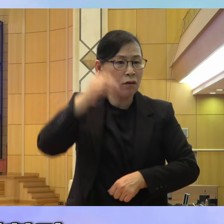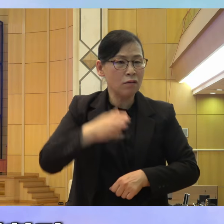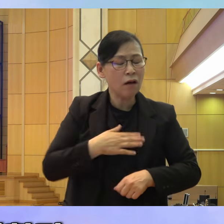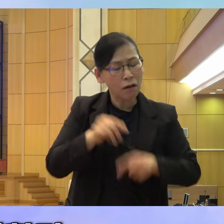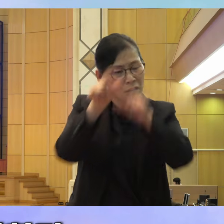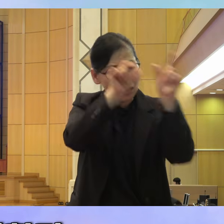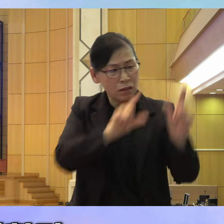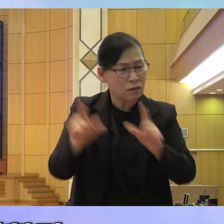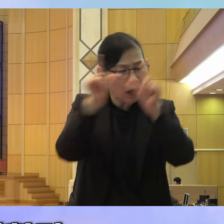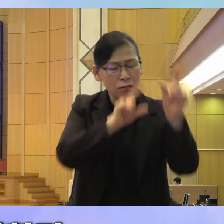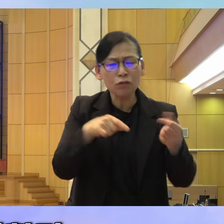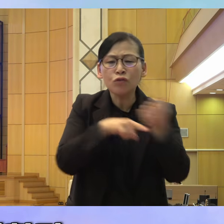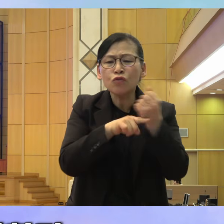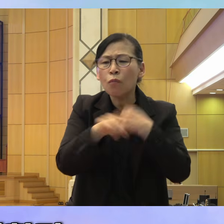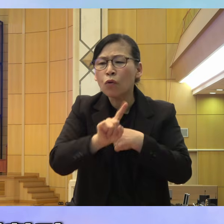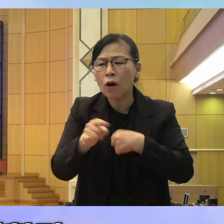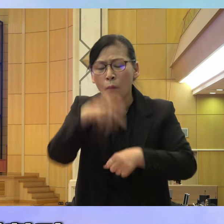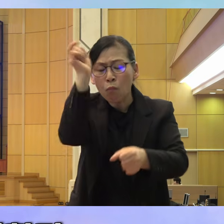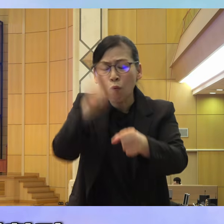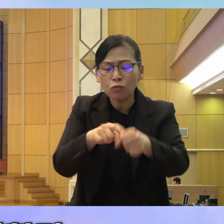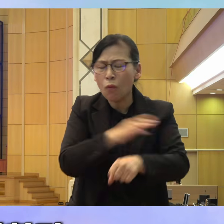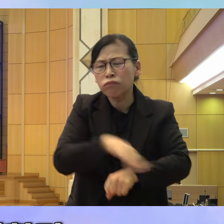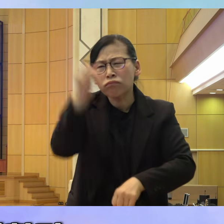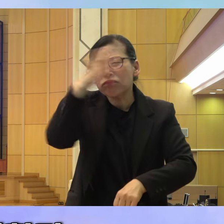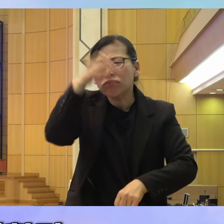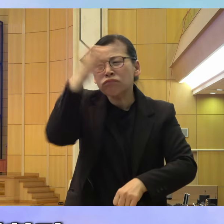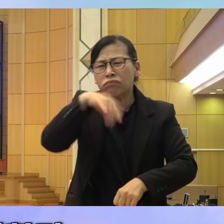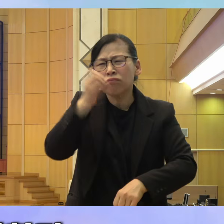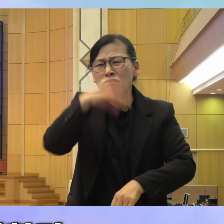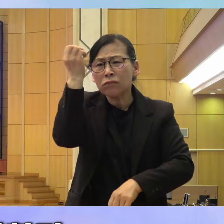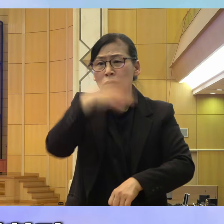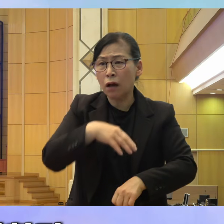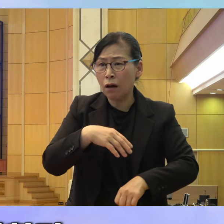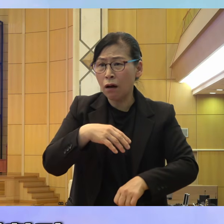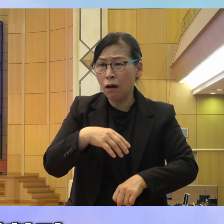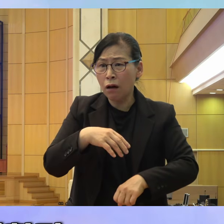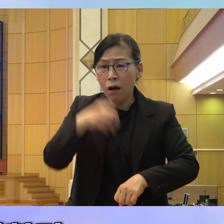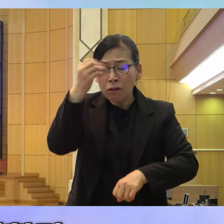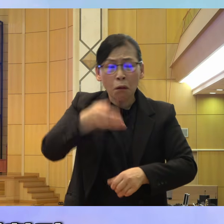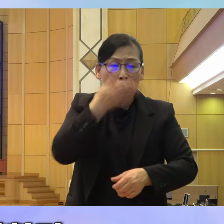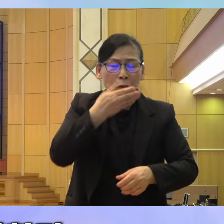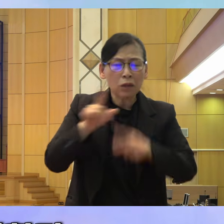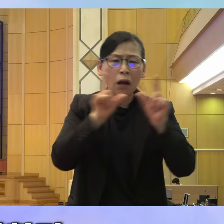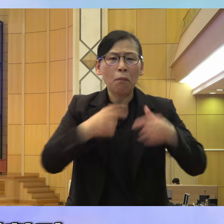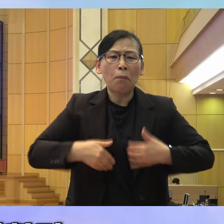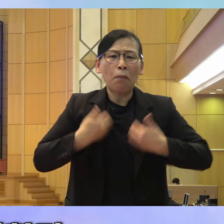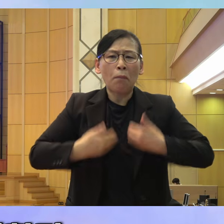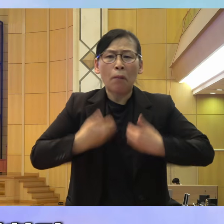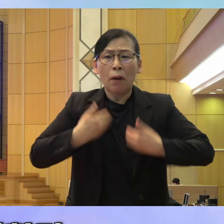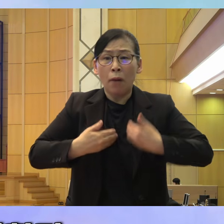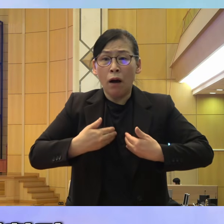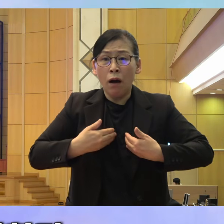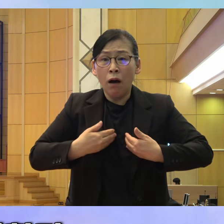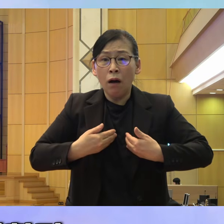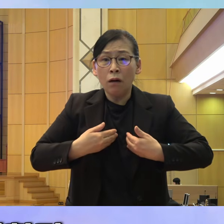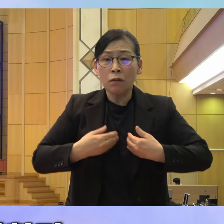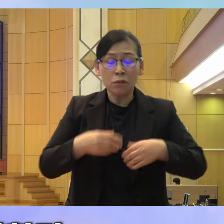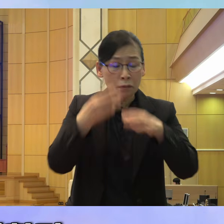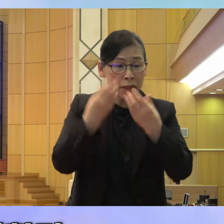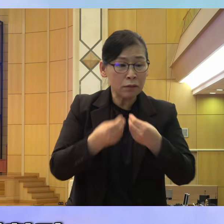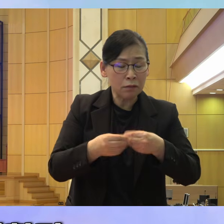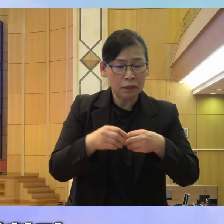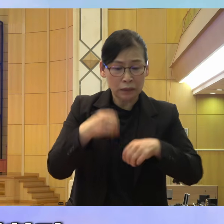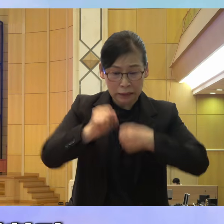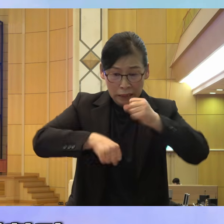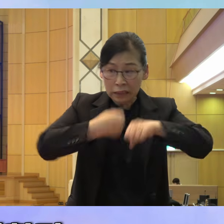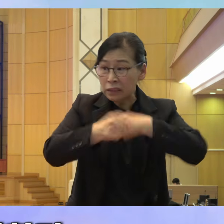사는지 삶의 목적도 알지 못한 채 그냥 먹고 살아야지 그러면서 마치